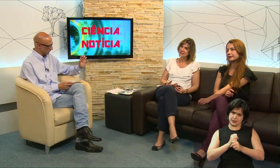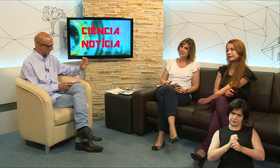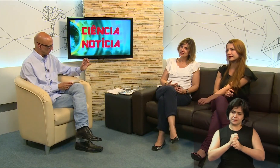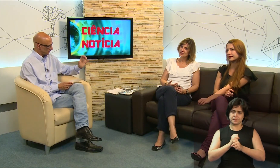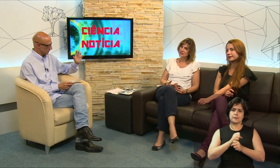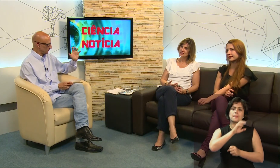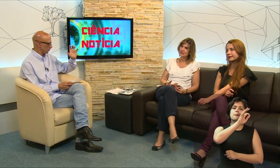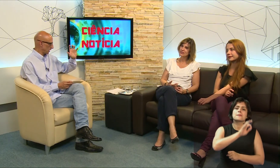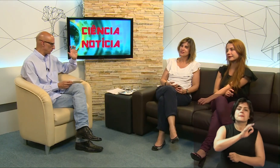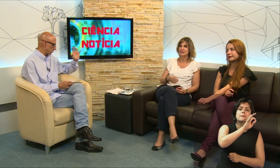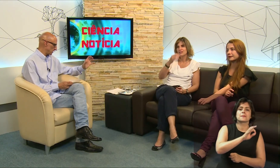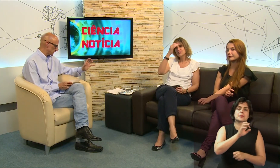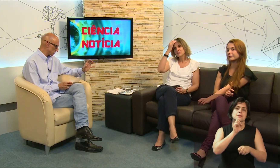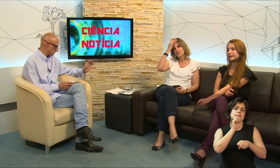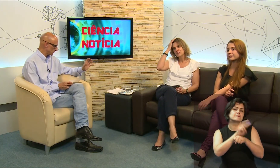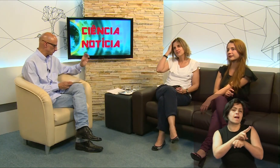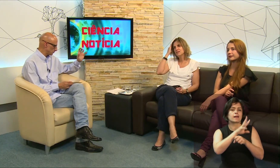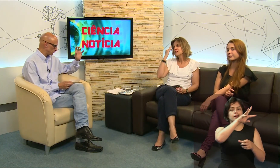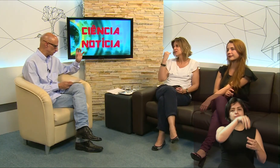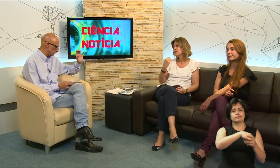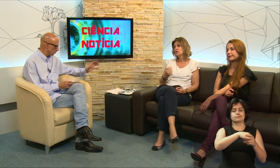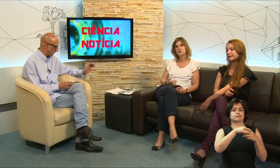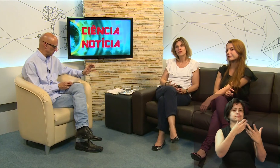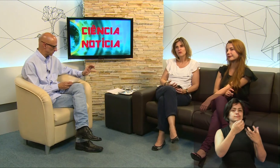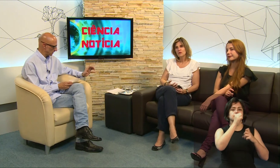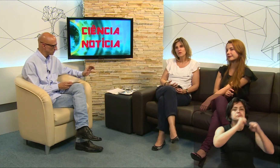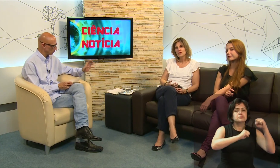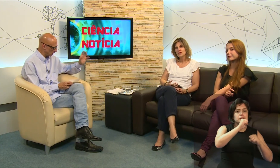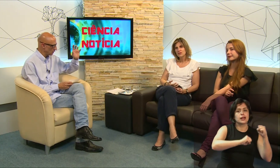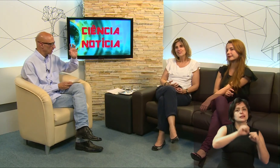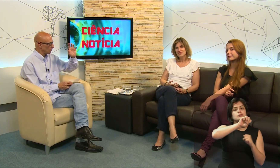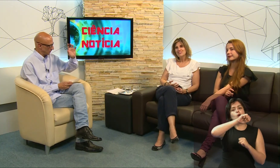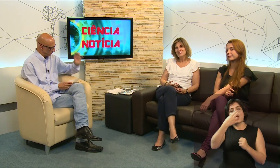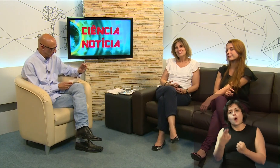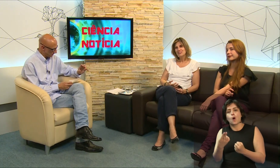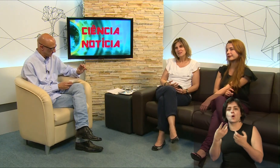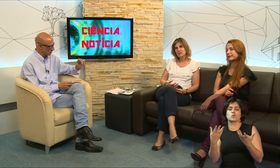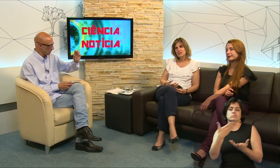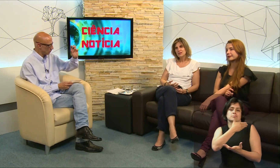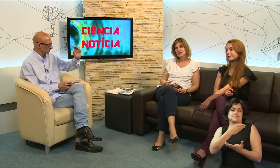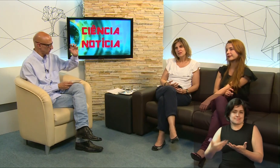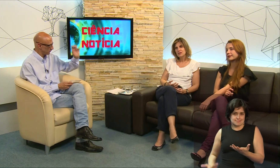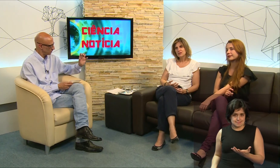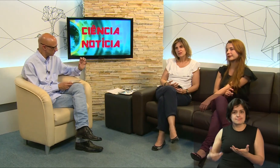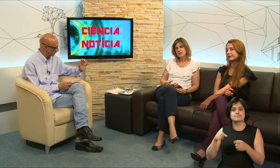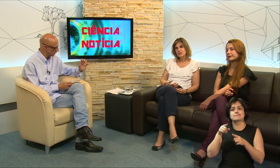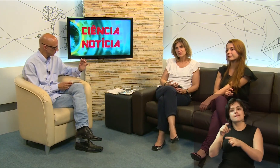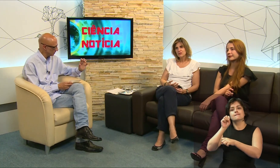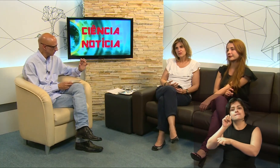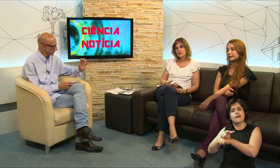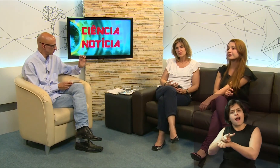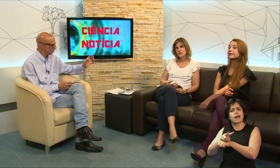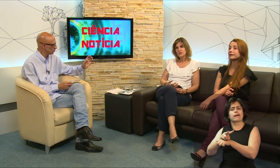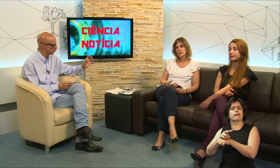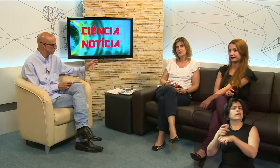cota, tanto para empresas públicas, mas também privadas, tem uma cota fixa? Quer dizer, quanto por